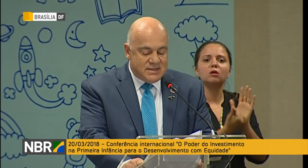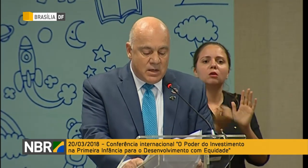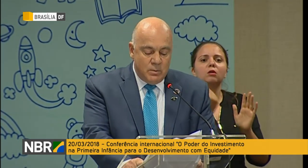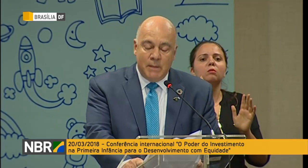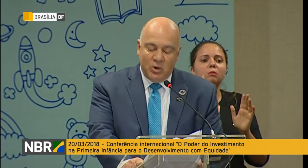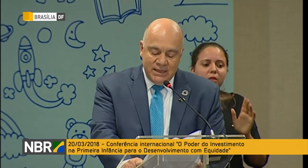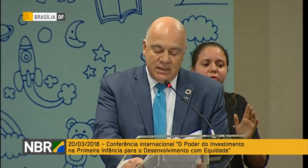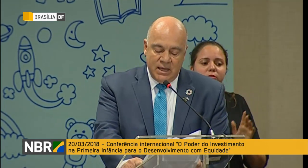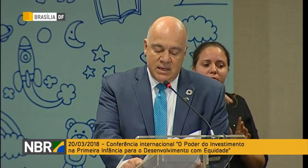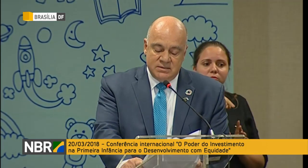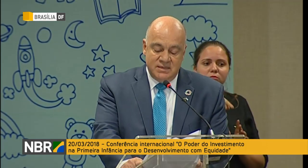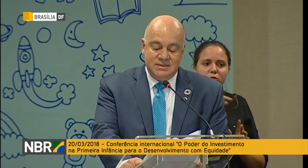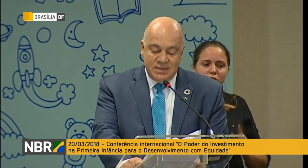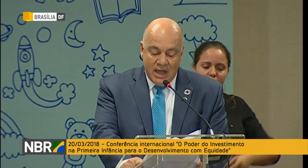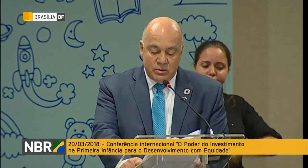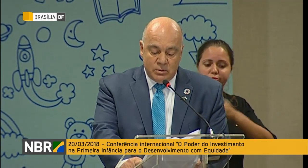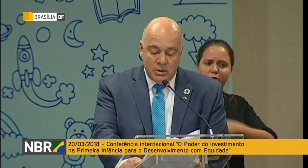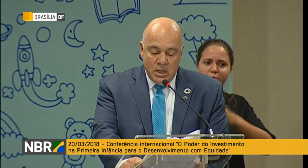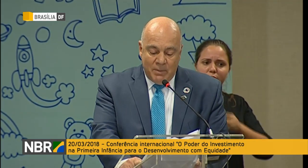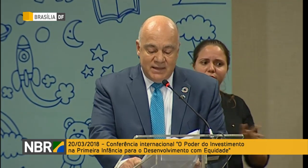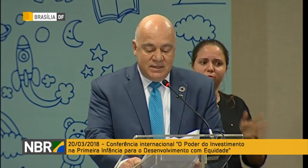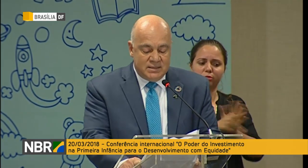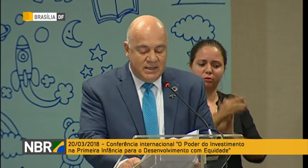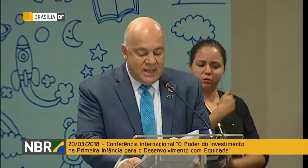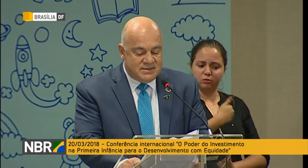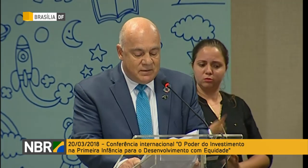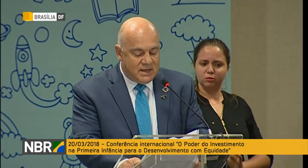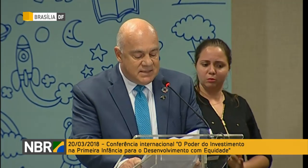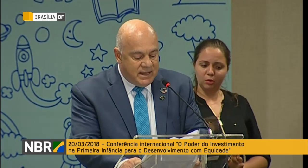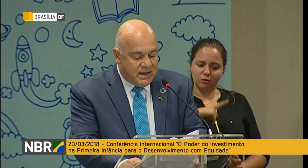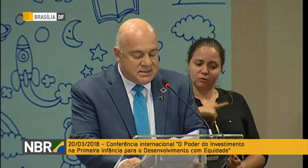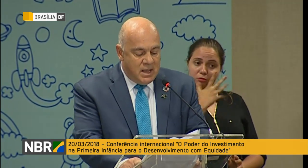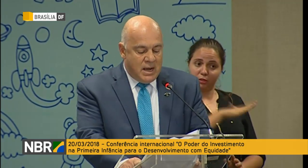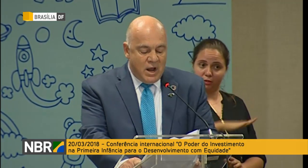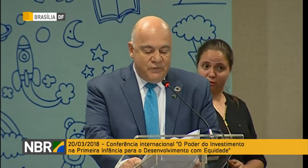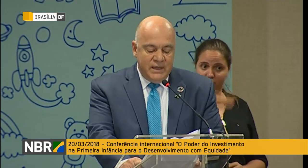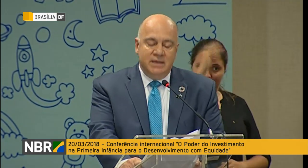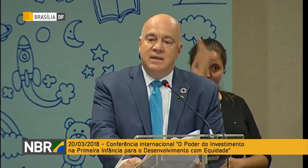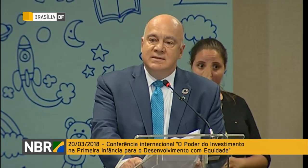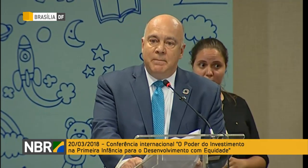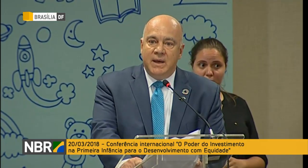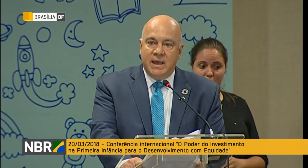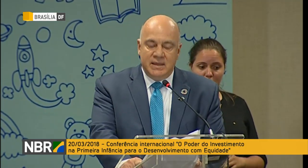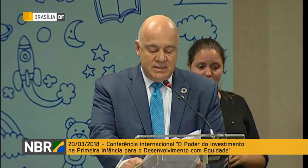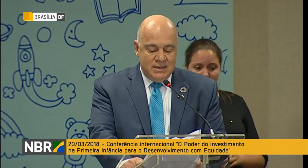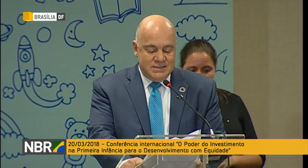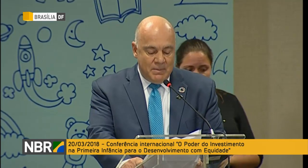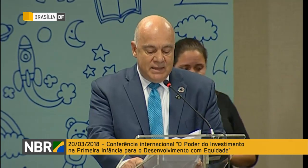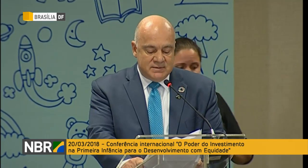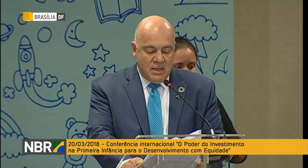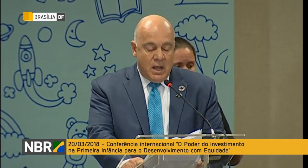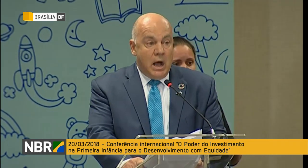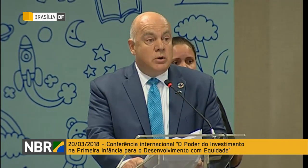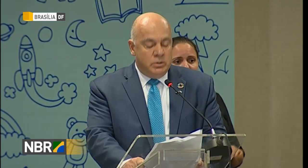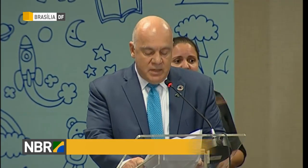para que ele seja uma política de Estado, para que as crianças brasileiras não fiquem desamparadas jamais. Ao